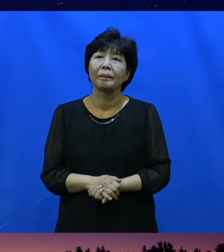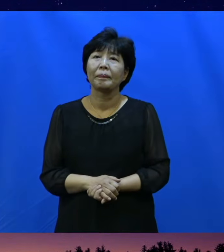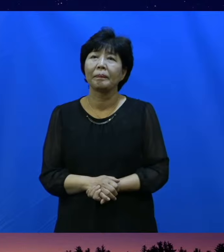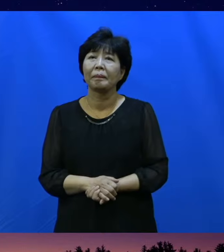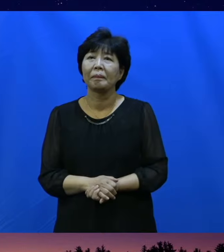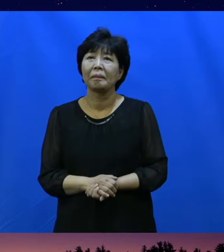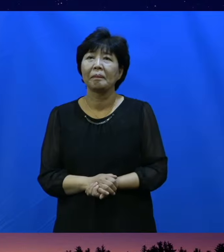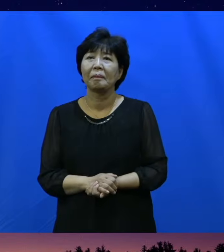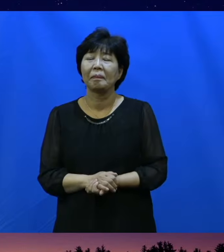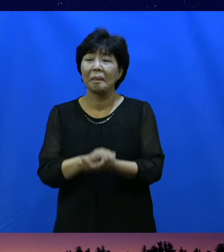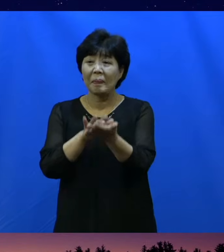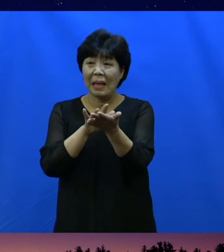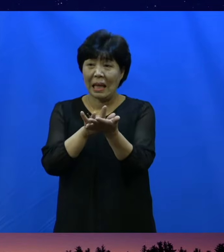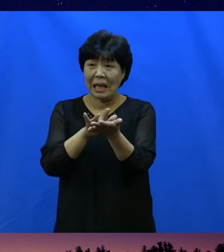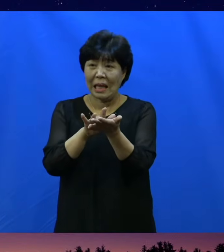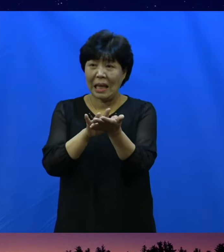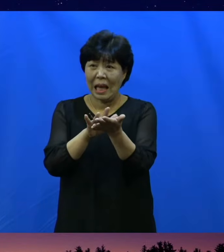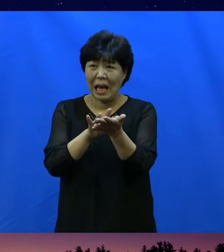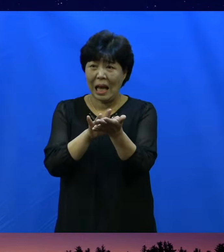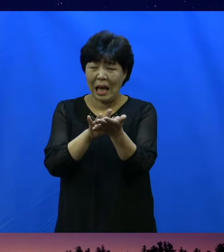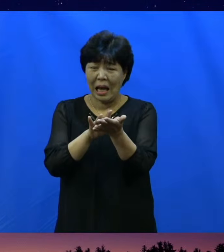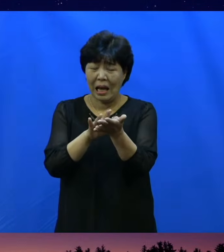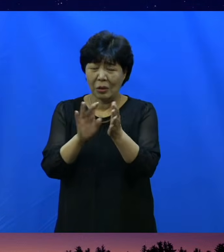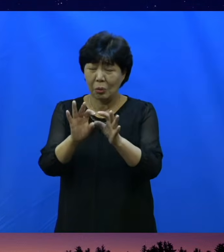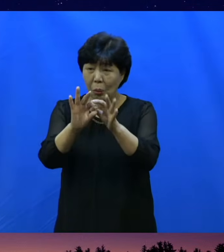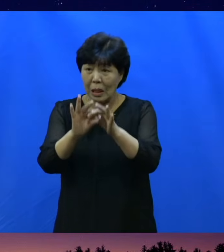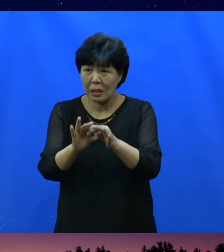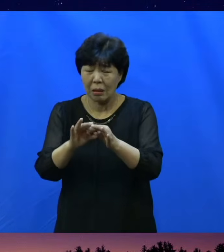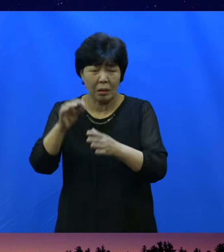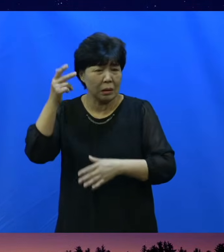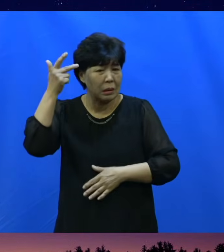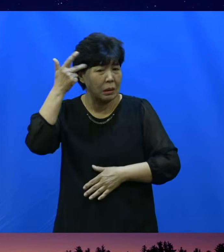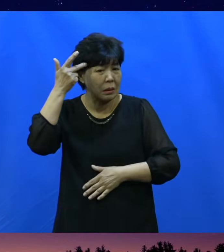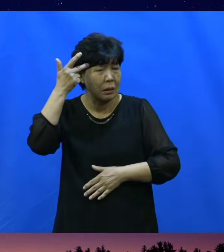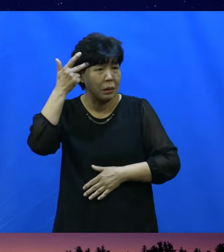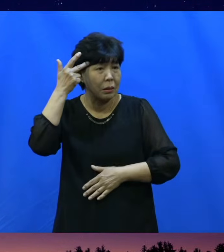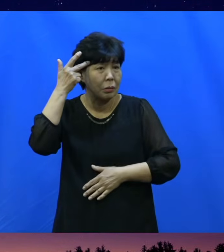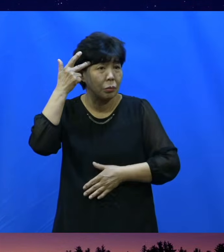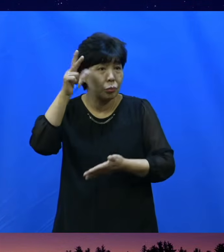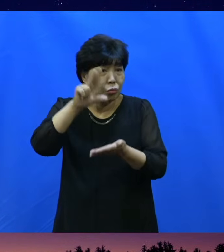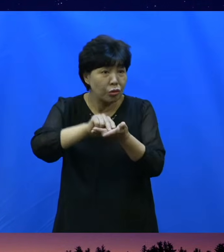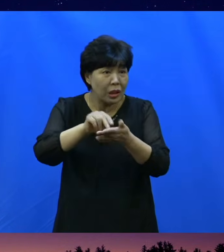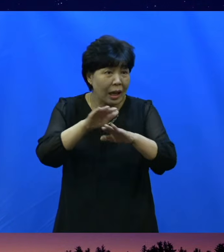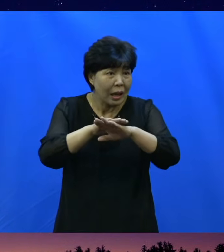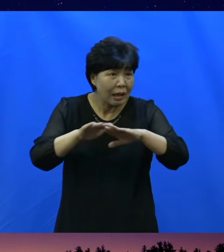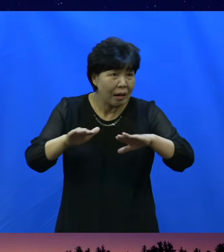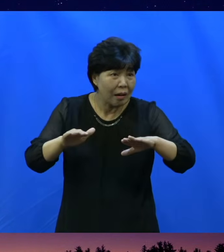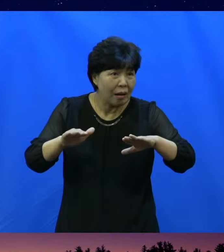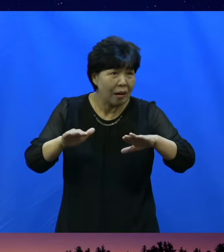그 약물을 의존해서 정신적 문제를 해결하려고 한다는 게 얼마나 어려운 거겠어요, 여러분. 쉽지 않겠죠.